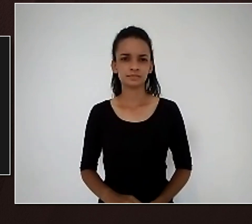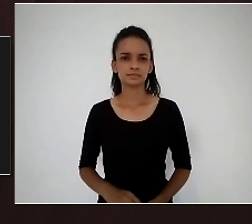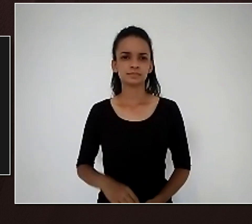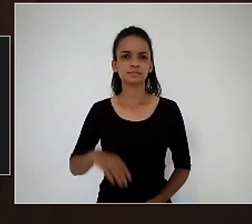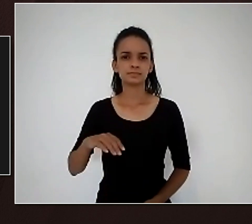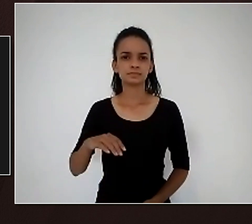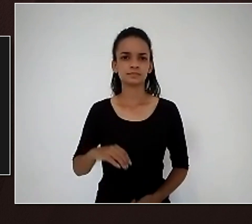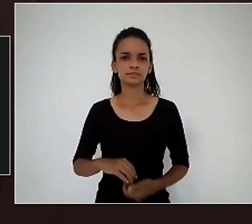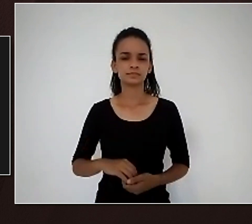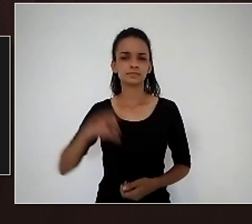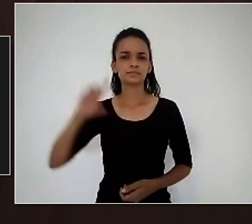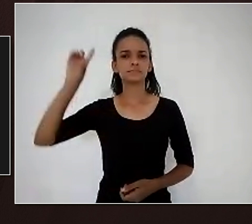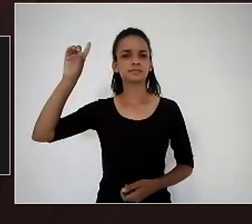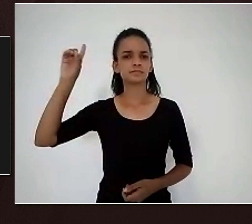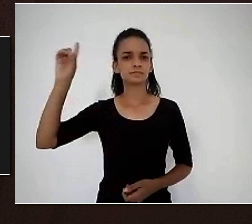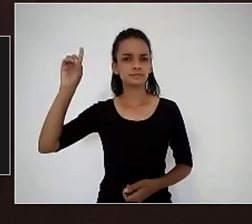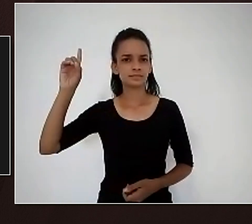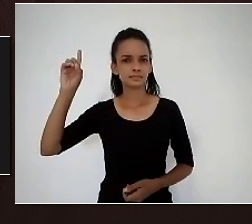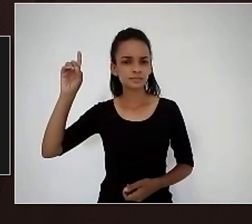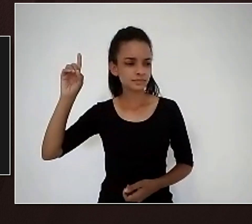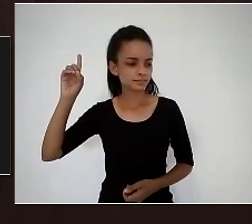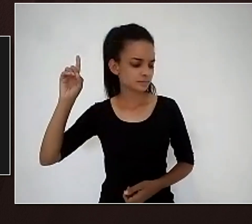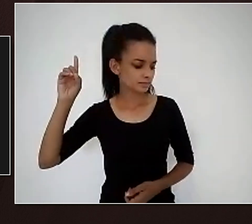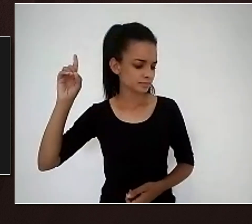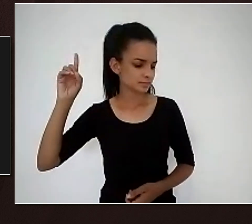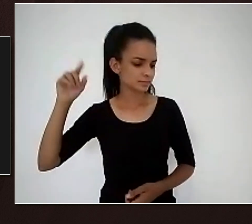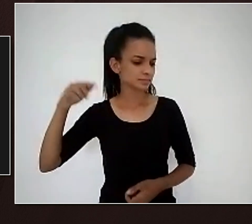como un testimonio, ¿no?,